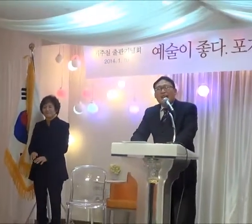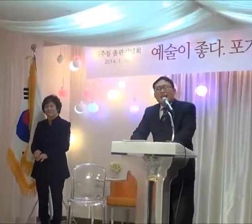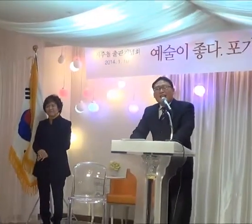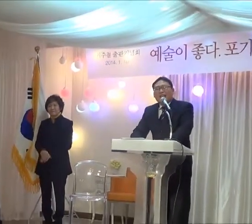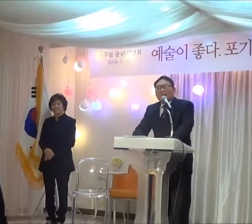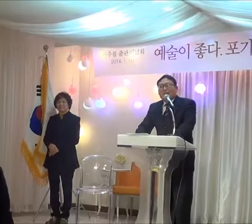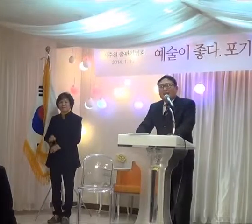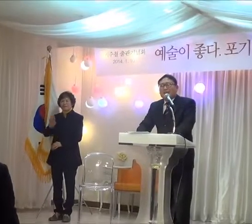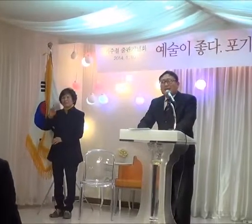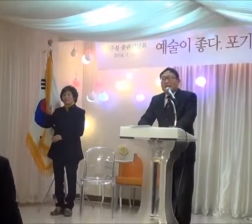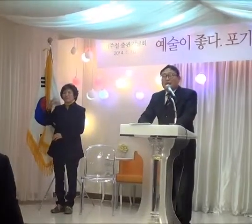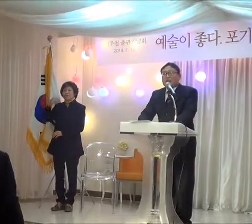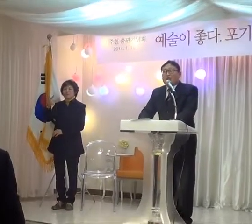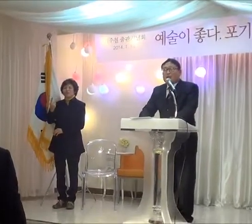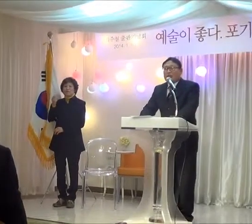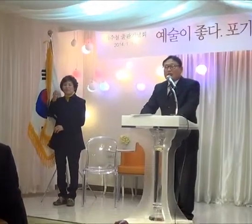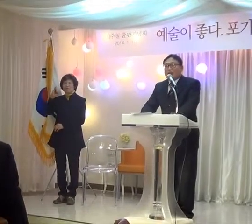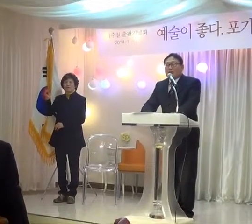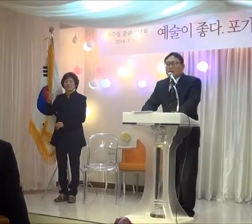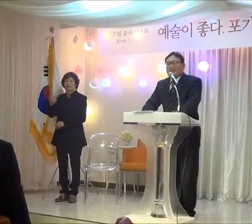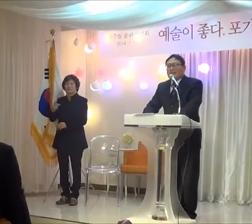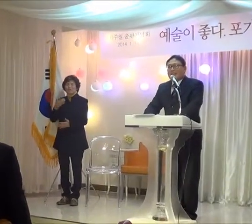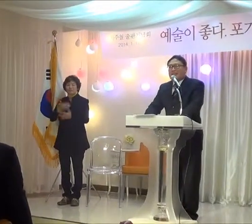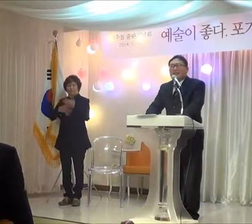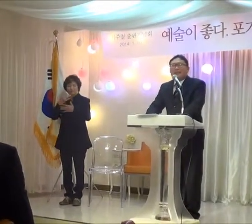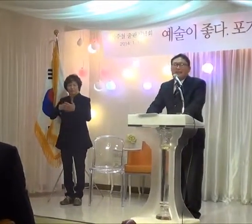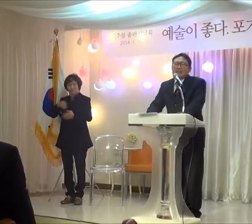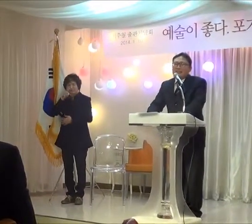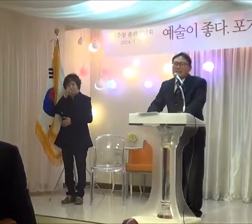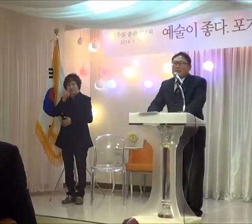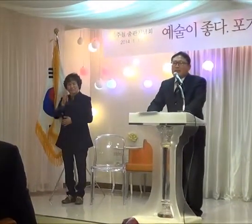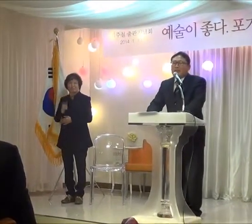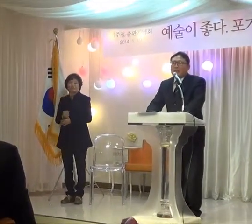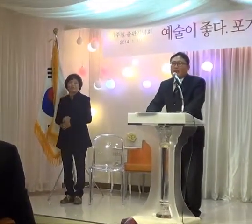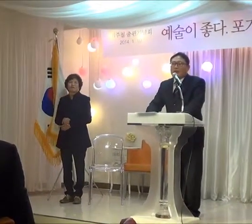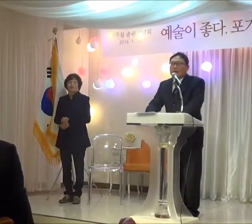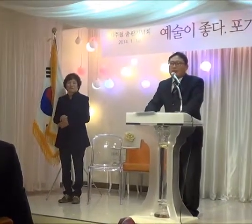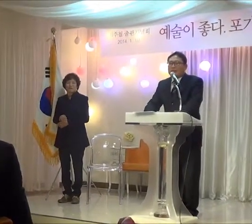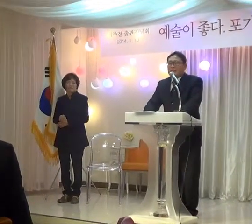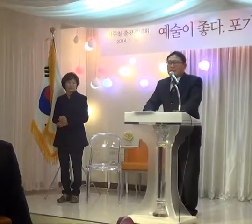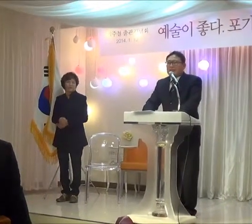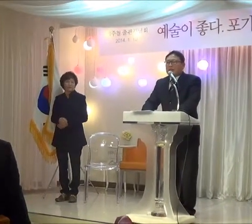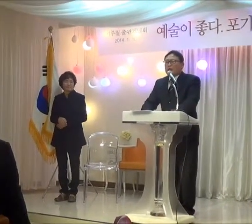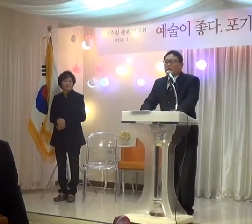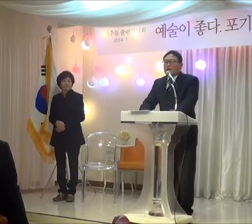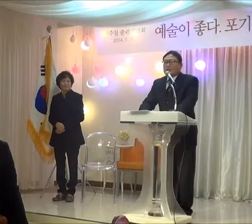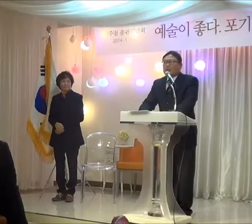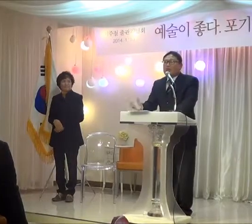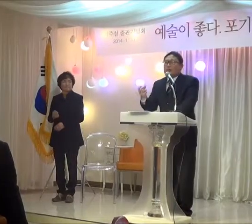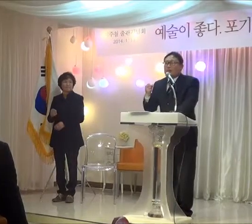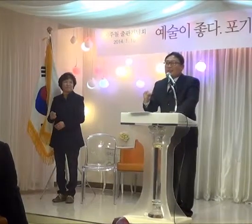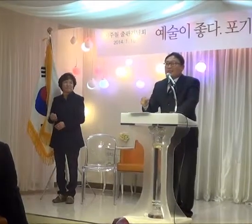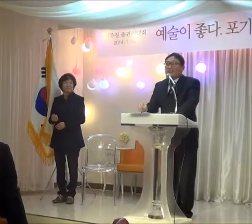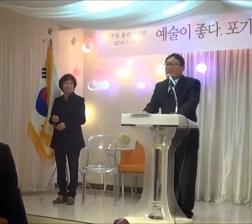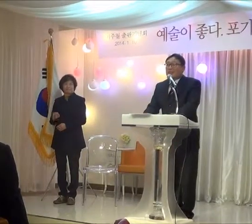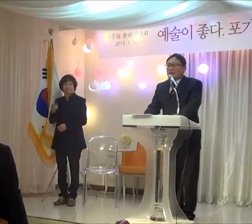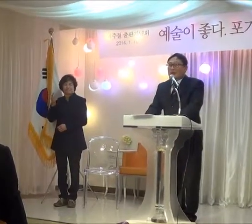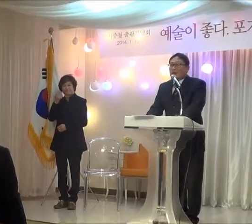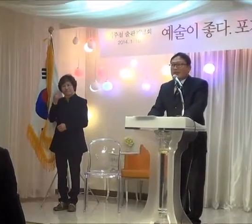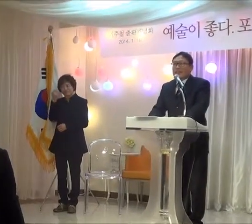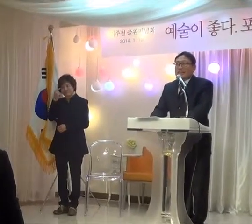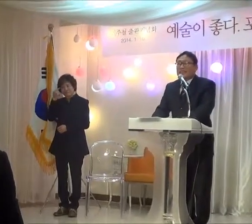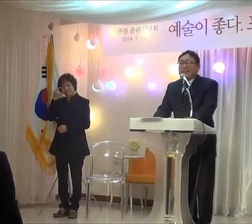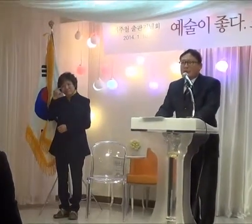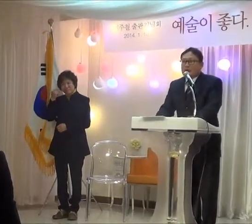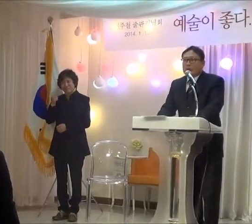배로인 영화가 있었습니다. 많이 보셨죠? 보셨는데 그 맹세가 상당히 많아요. 보면 저도 거기 보니까 눈시이